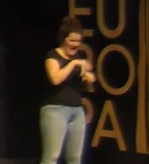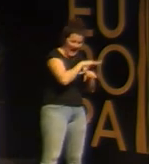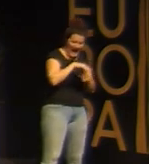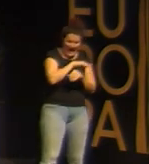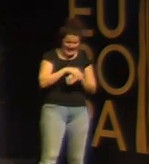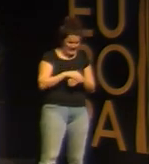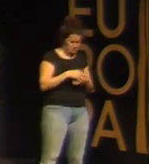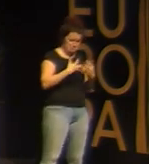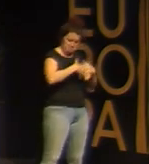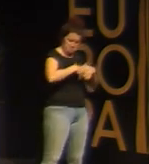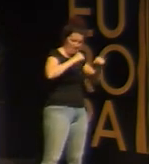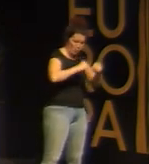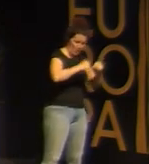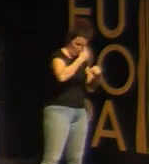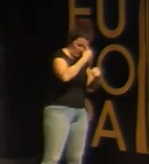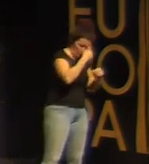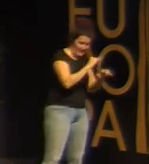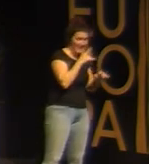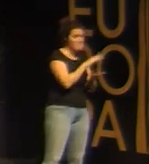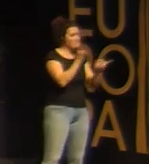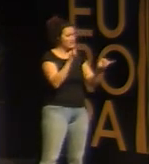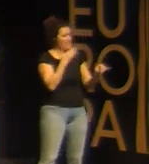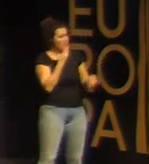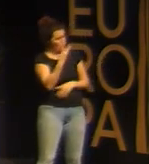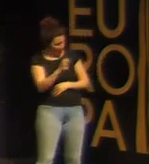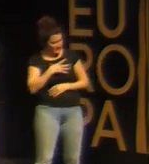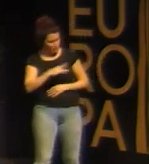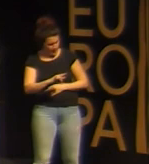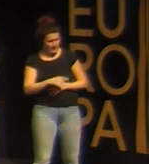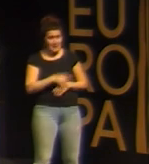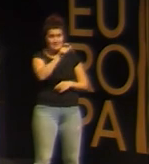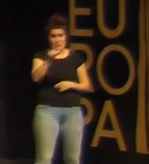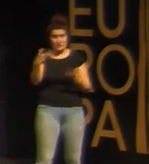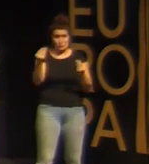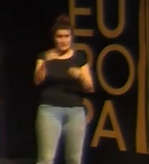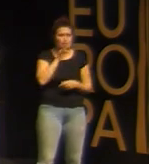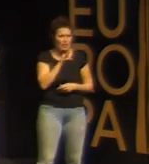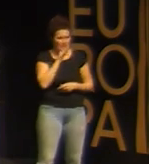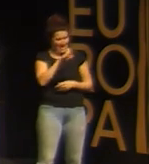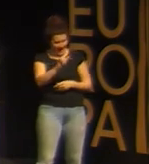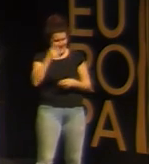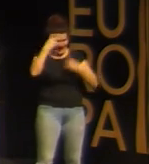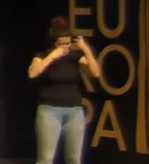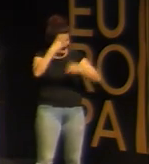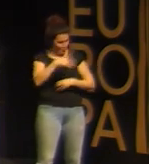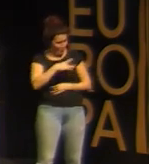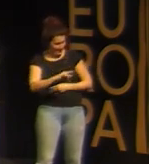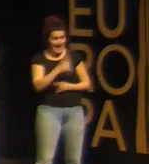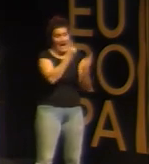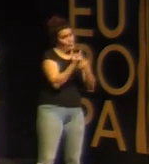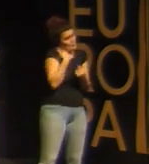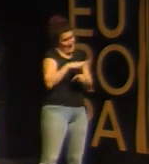neurológica que se terminan a los 40 que estén muchas personas en la sala que todavía tenéis arreglo algunos ya no